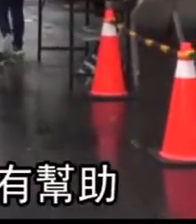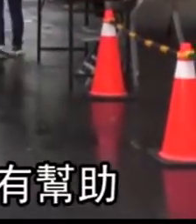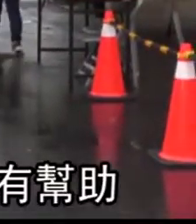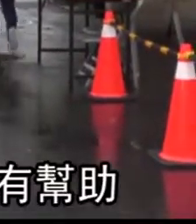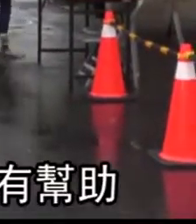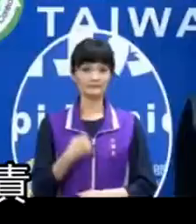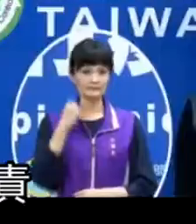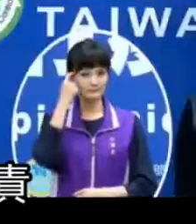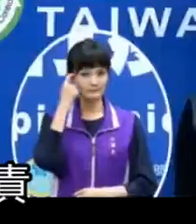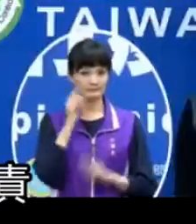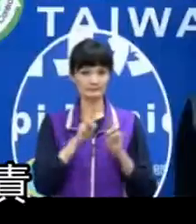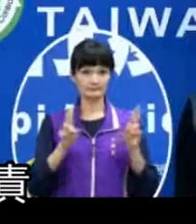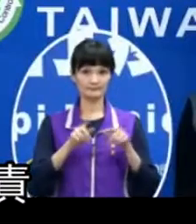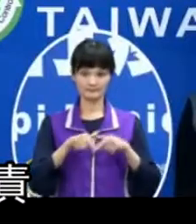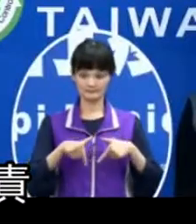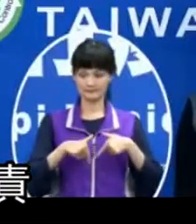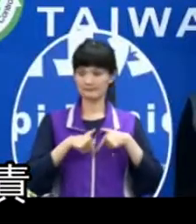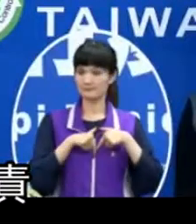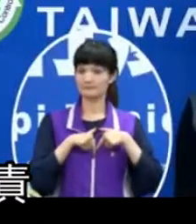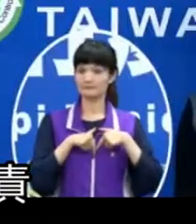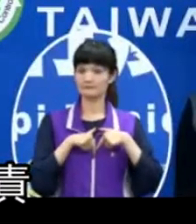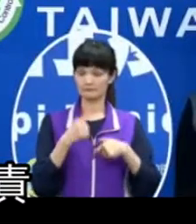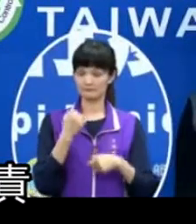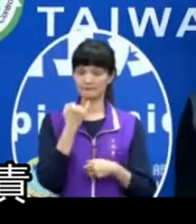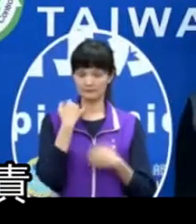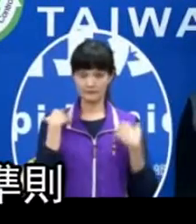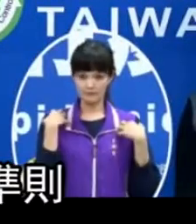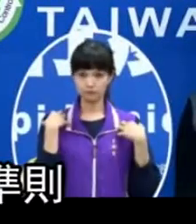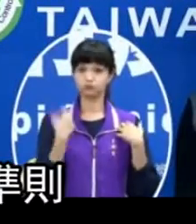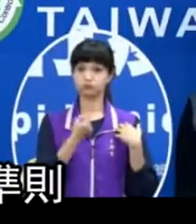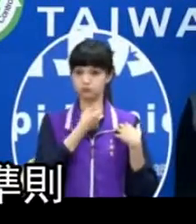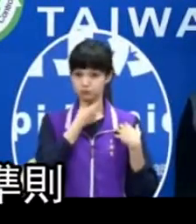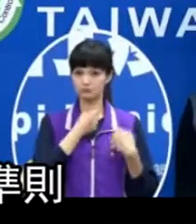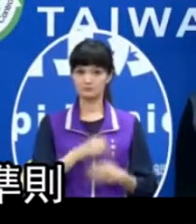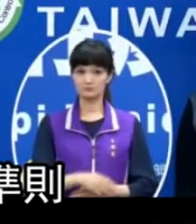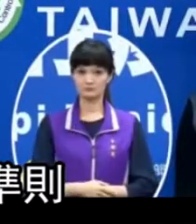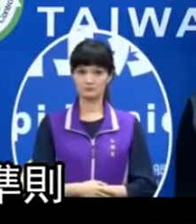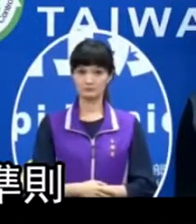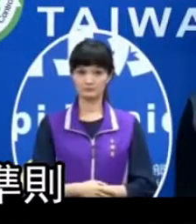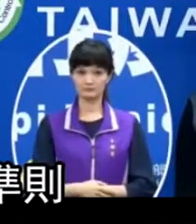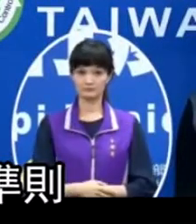才会有帮助。中心有这样的一个职责，那么可能